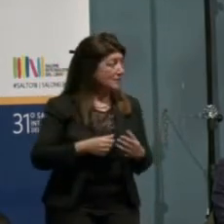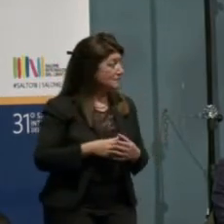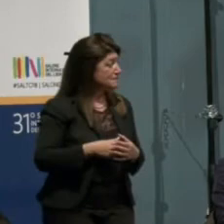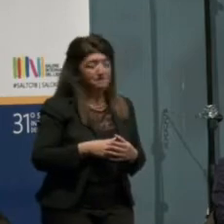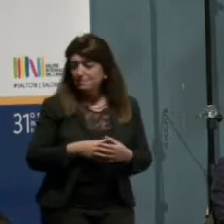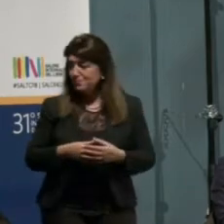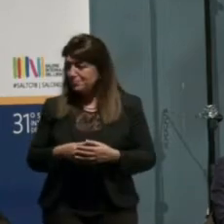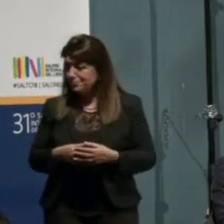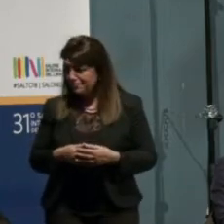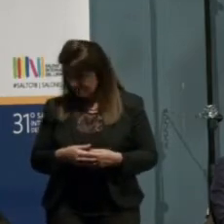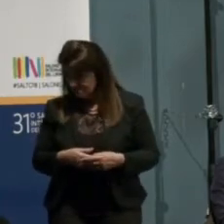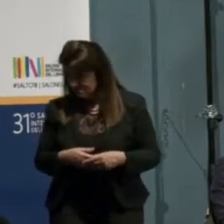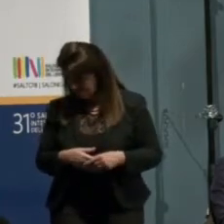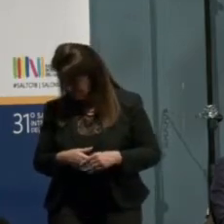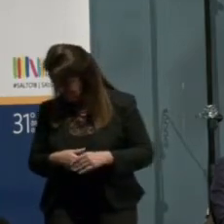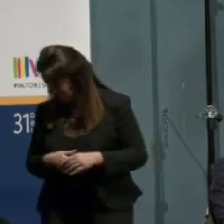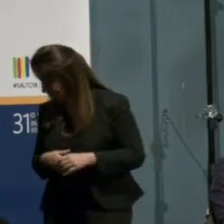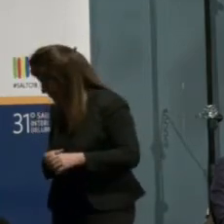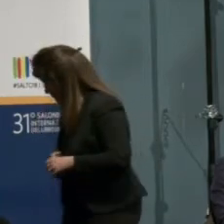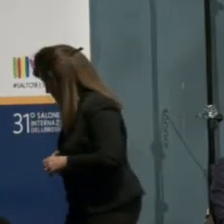che sono sposate